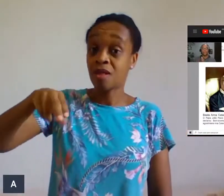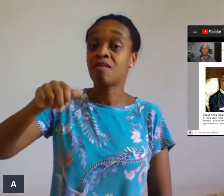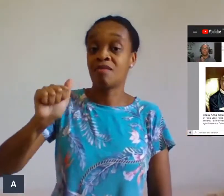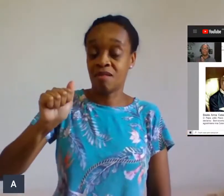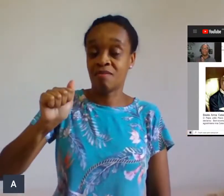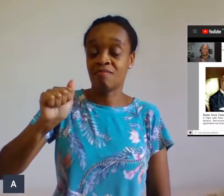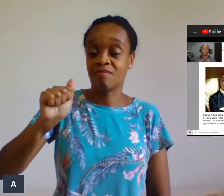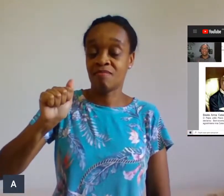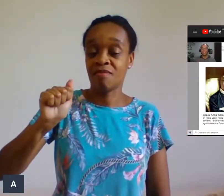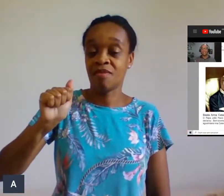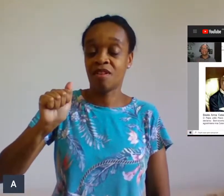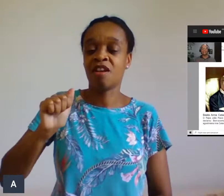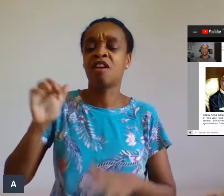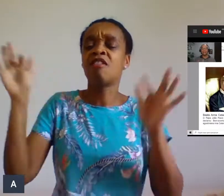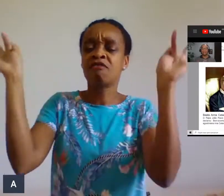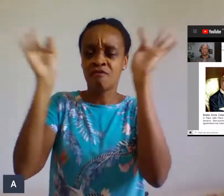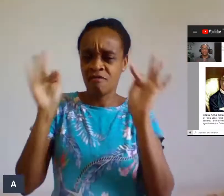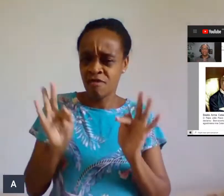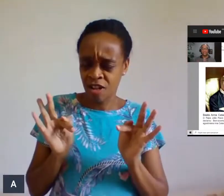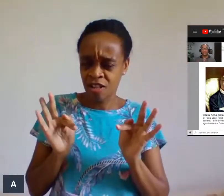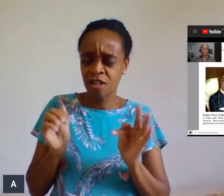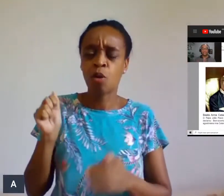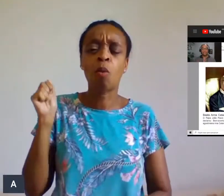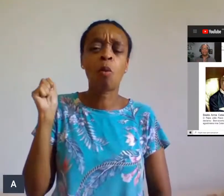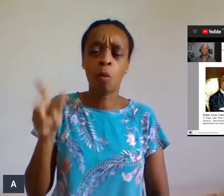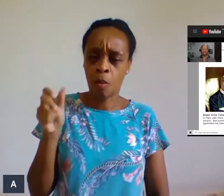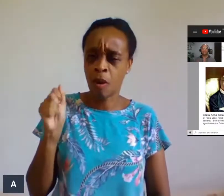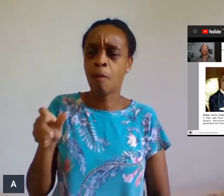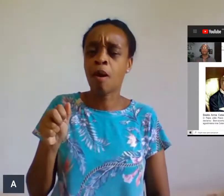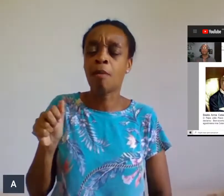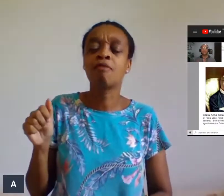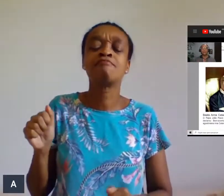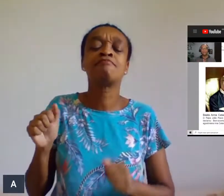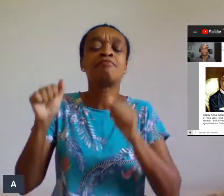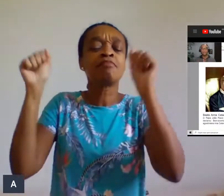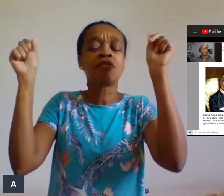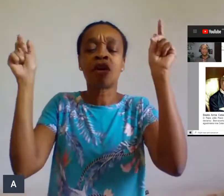considerada bem-aventurada, declarada bem-aventurada